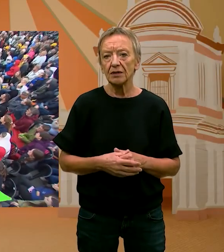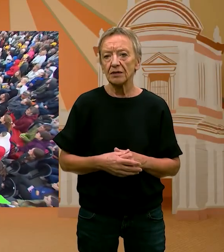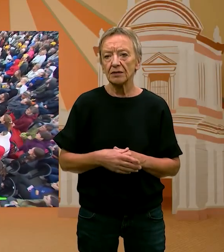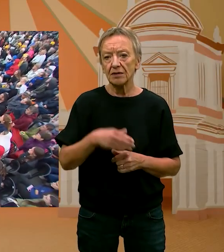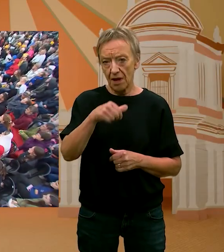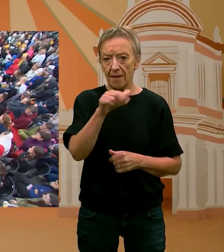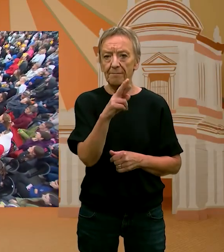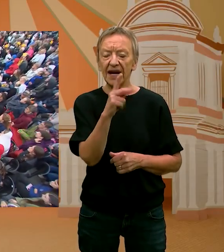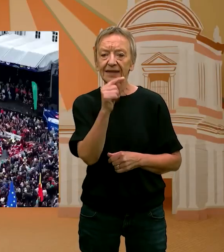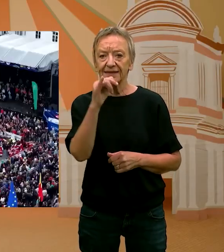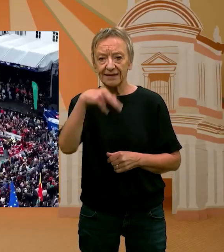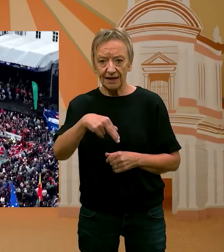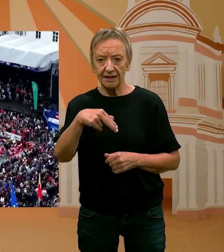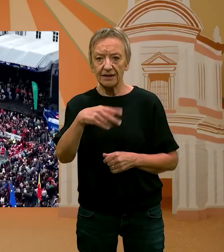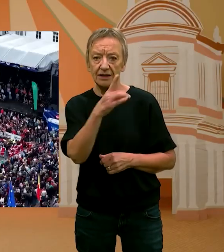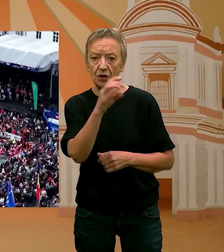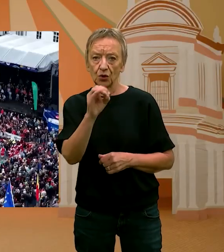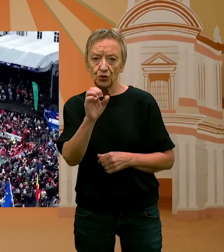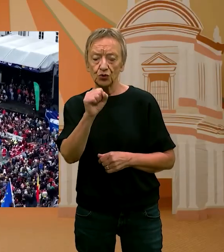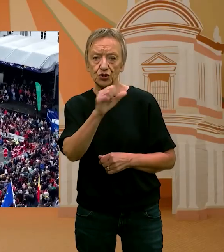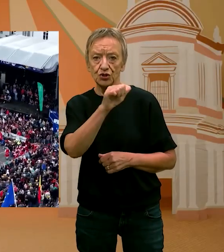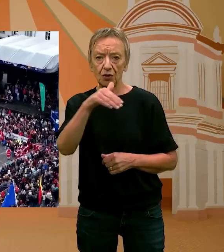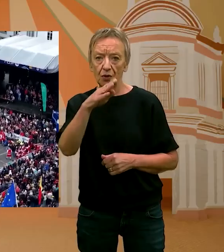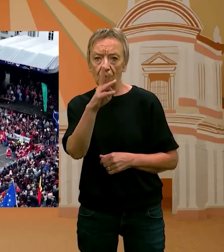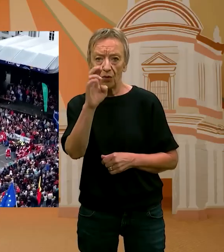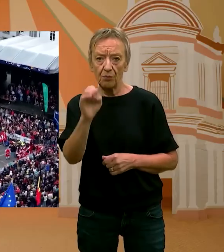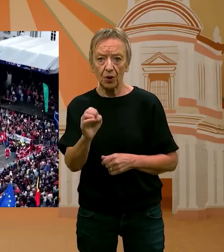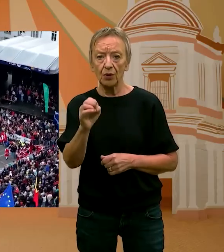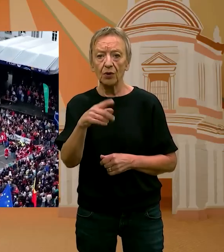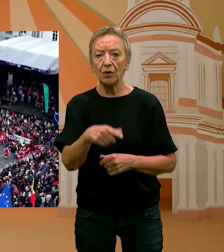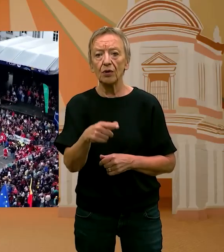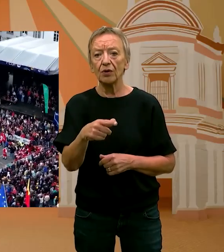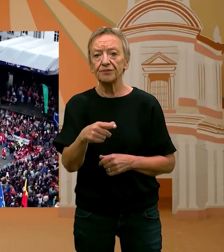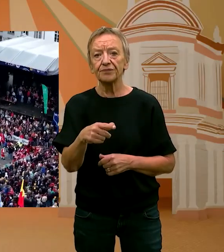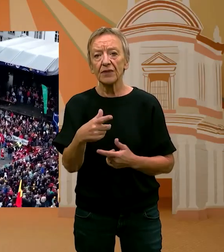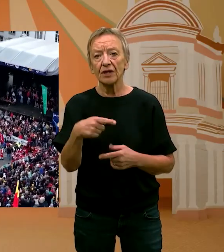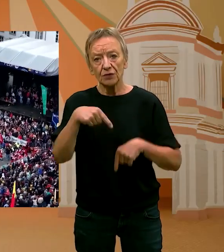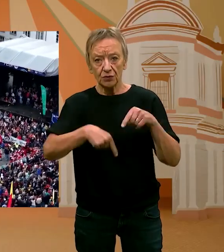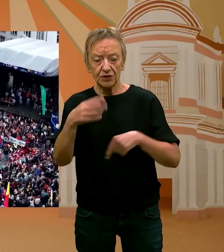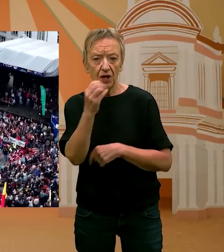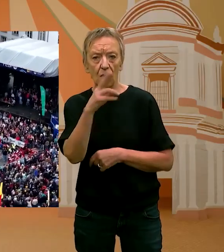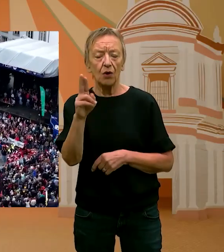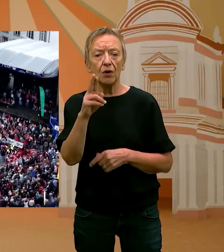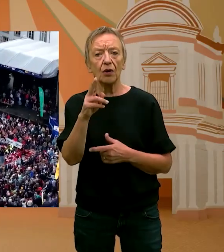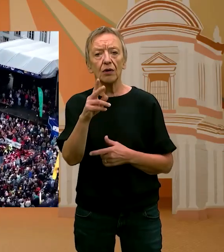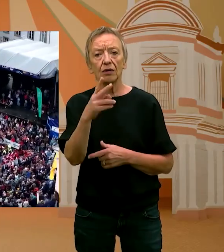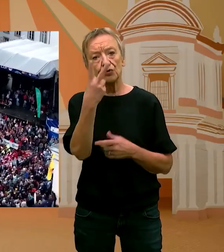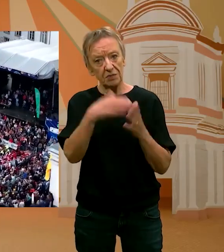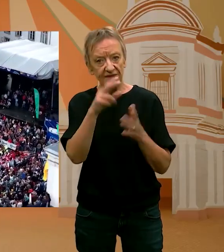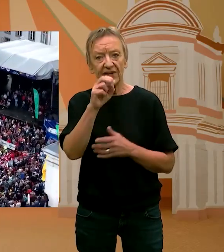d'or 2024. Ça c'est pour les Mélans. Je vois que du côté des Avresses, il y a toujours les 2 frères Corbiot, Christophe et Benjamin.